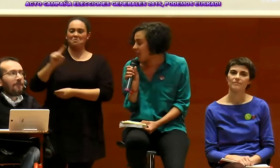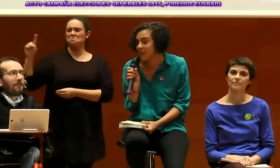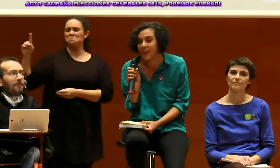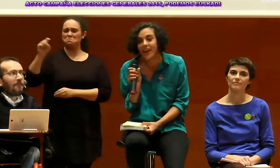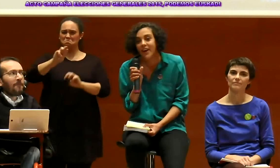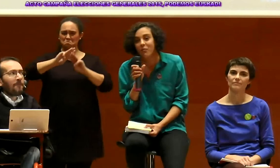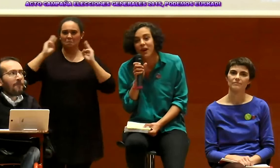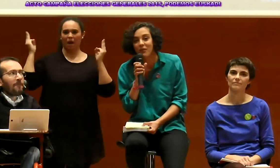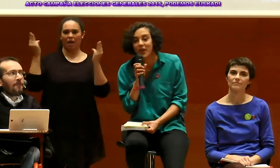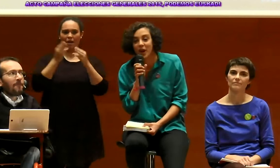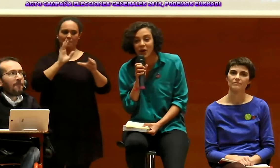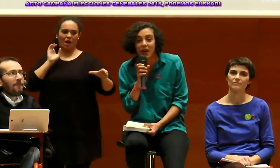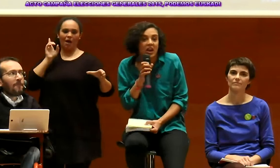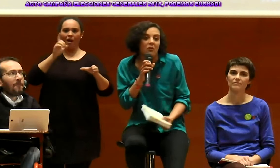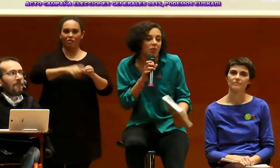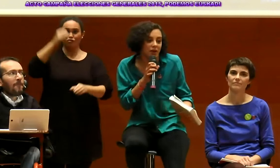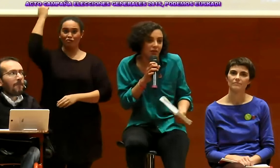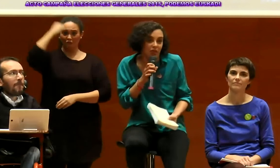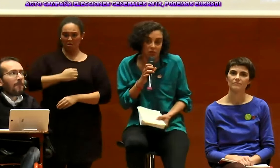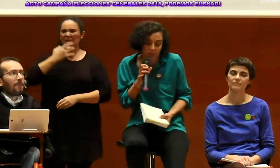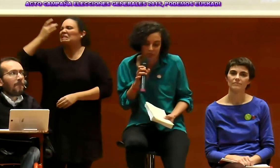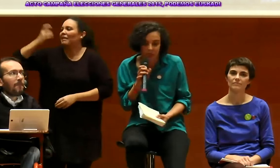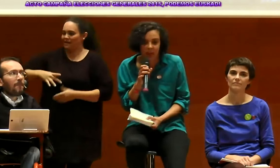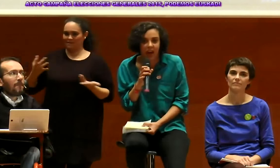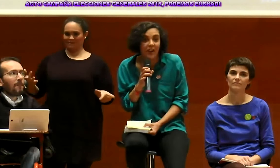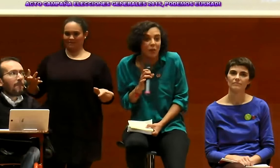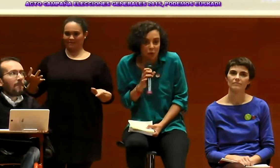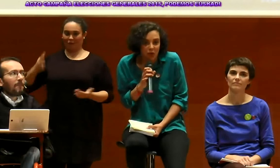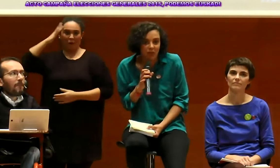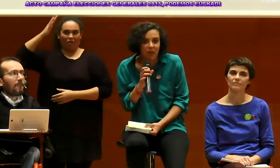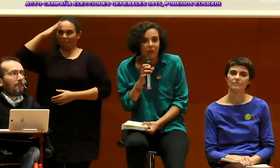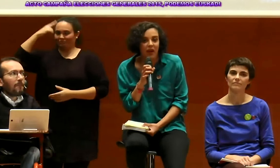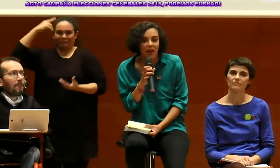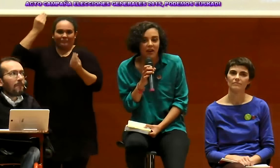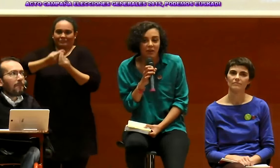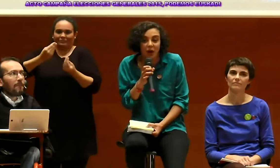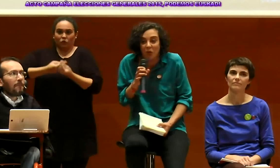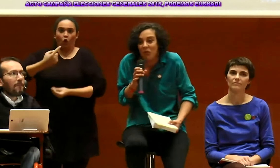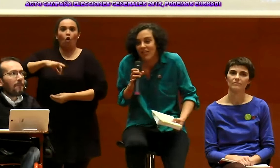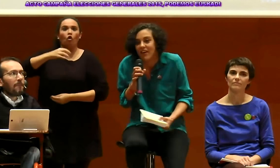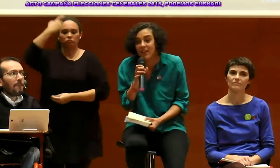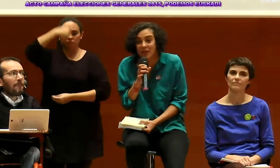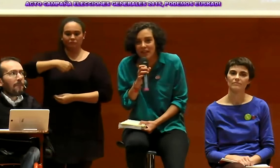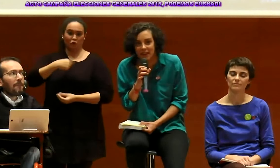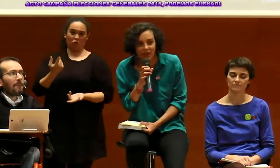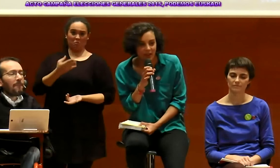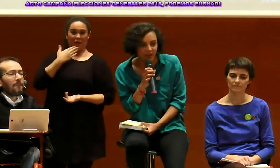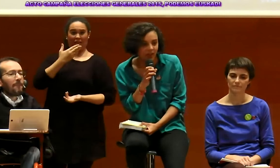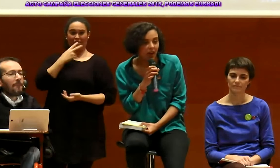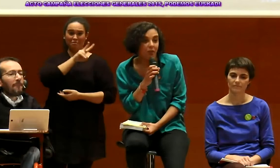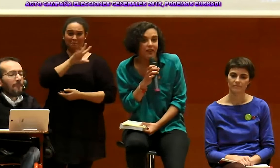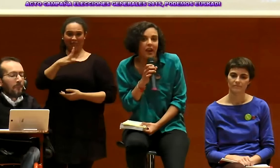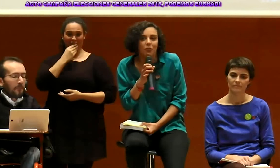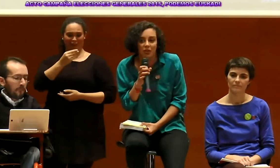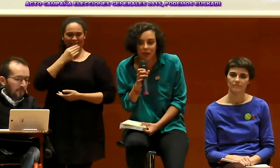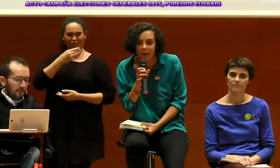a la de estar en el Parlamento de Aragón? ¿Quién iba a decir hace 2 años que alguien como yo, una joven vasca de 25 años,